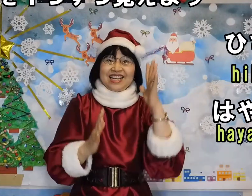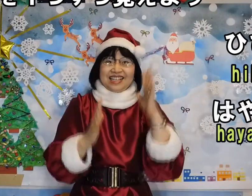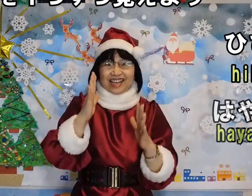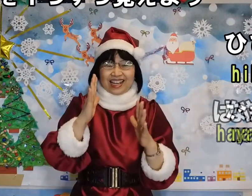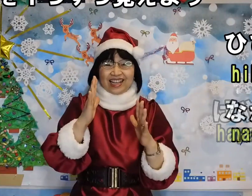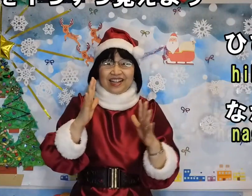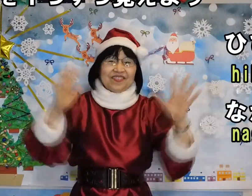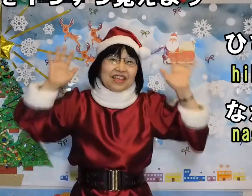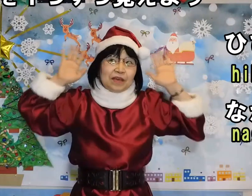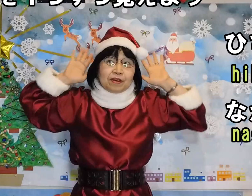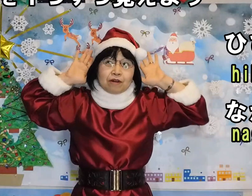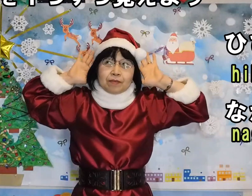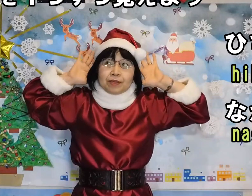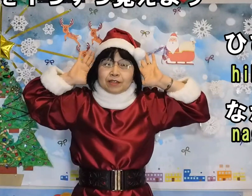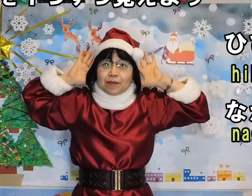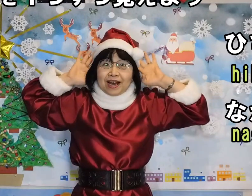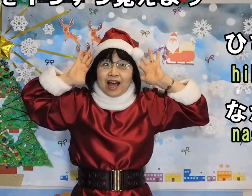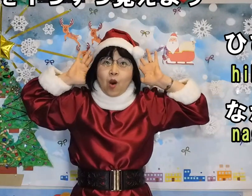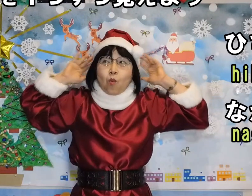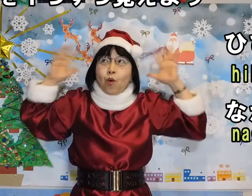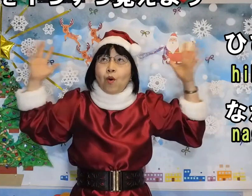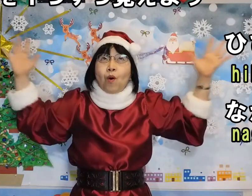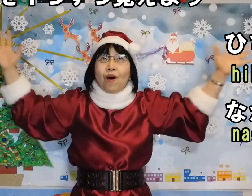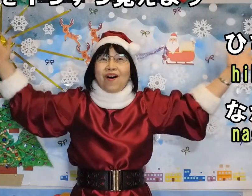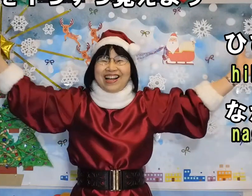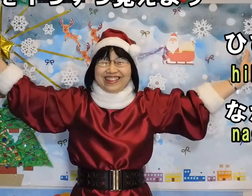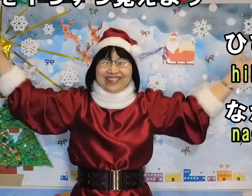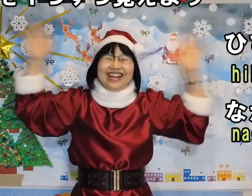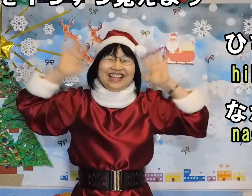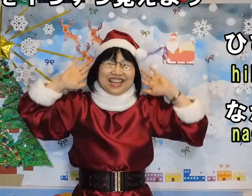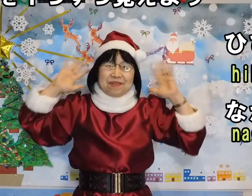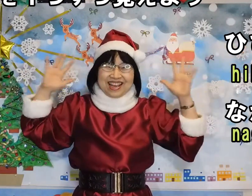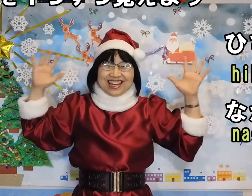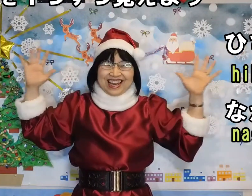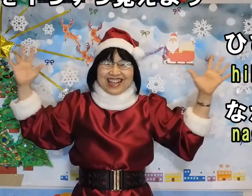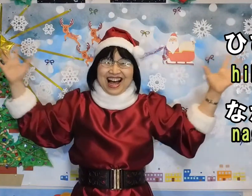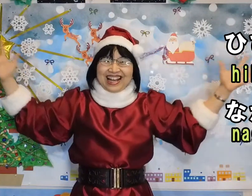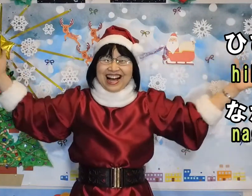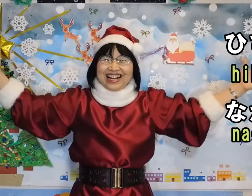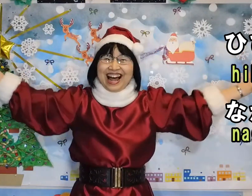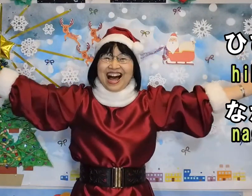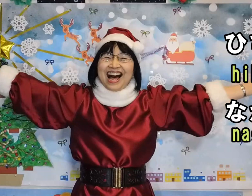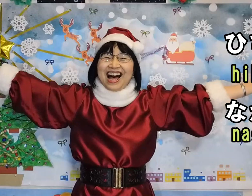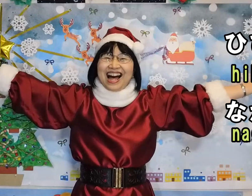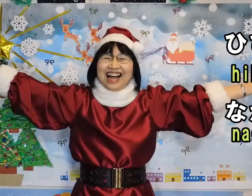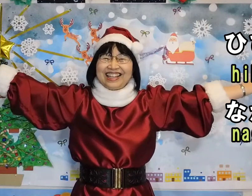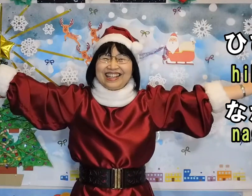に、響くは耳のそばからもーんと響きながら。